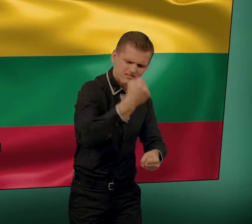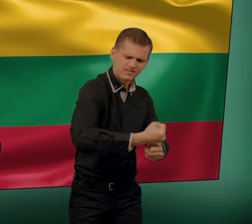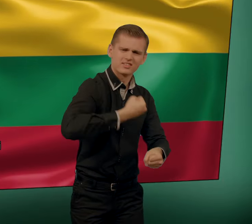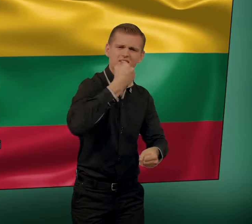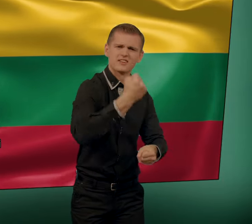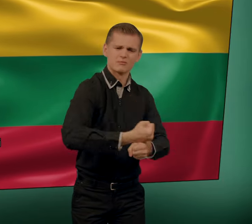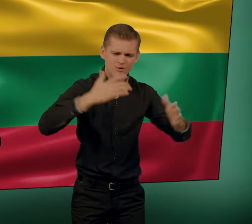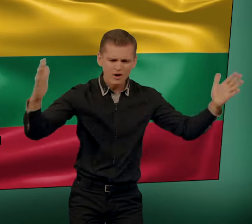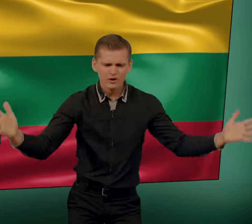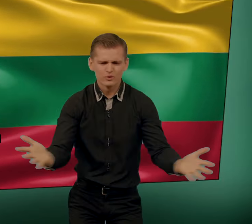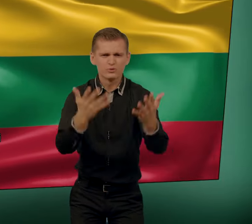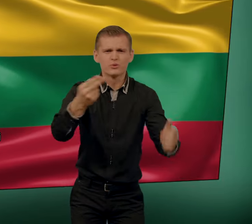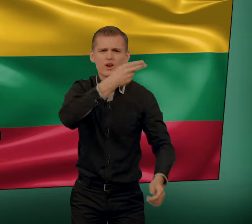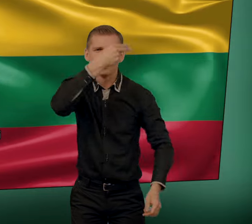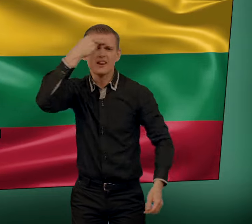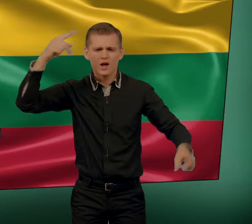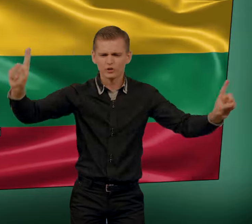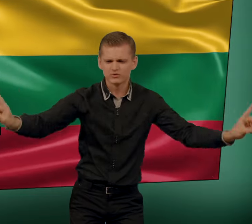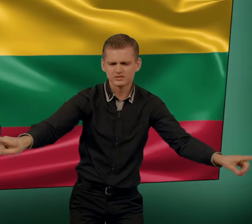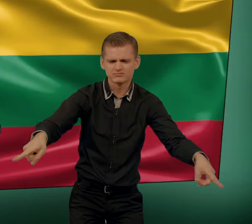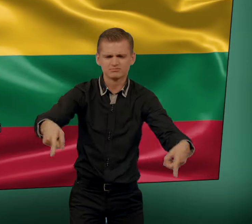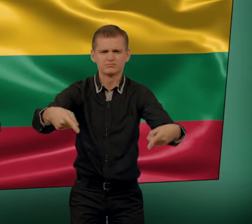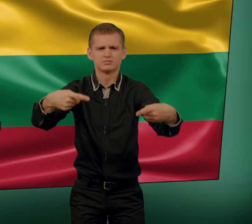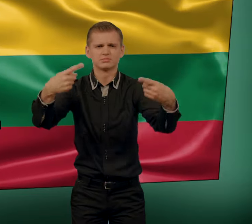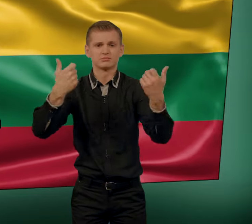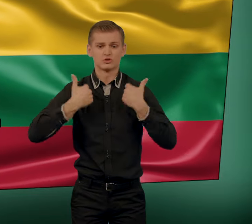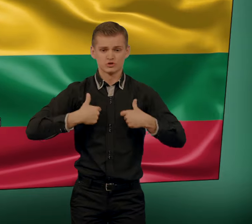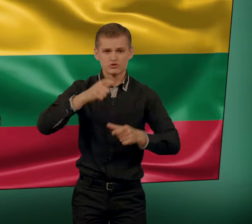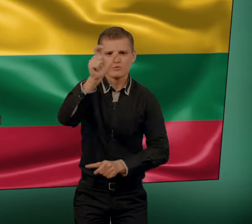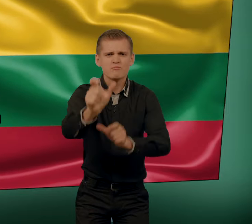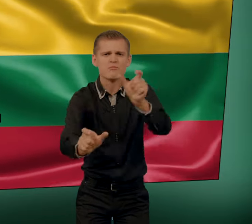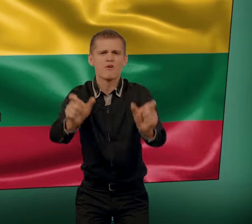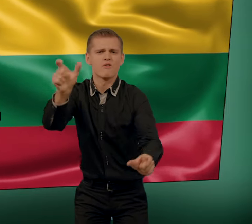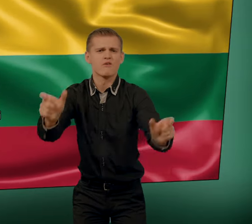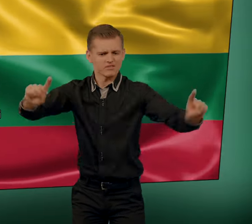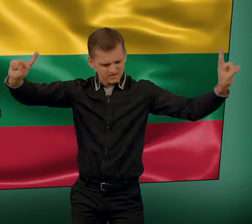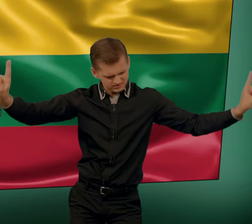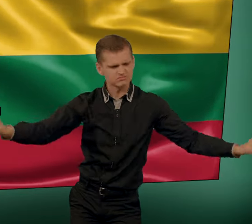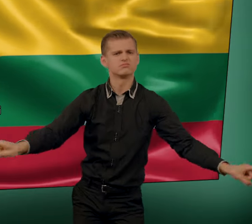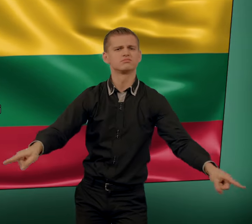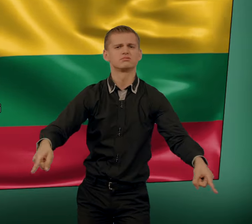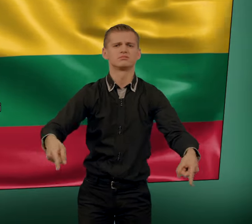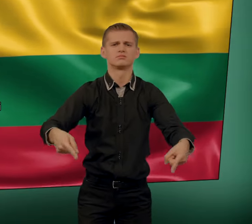kėpinią Ves